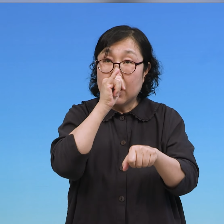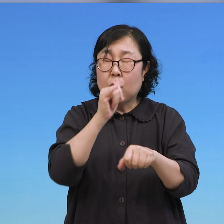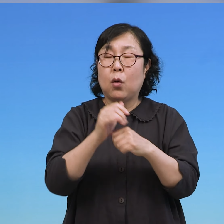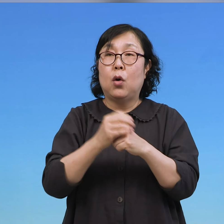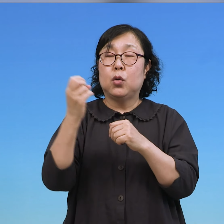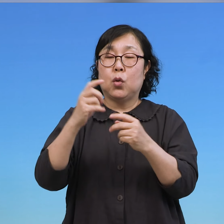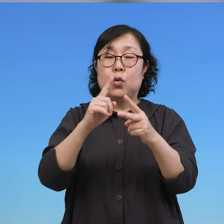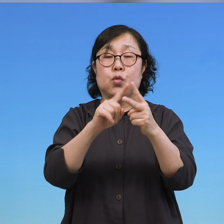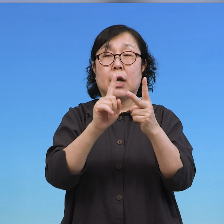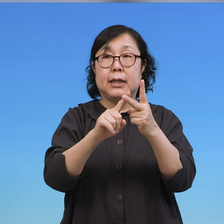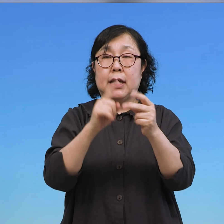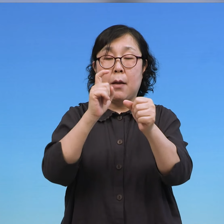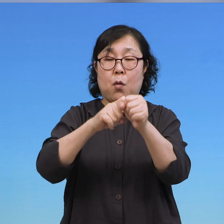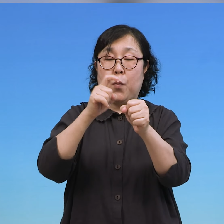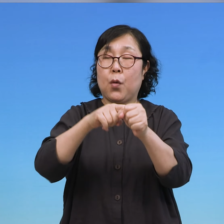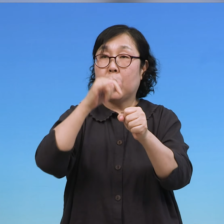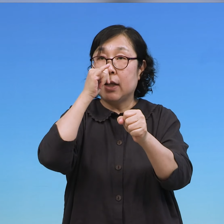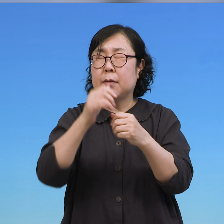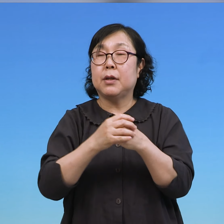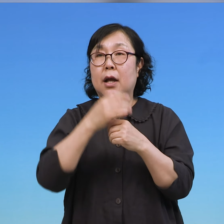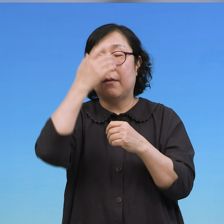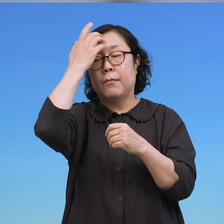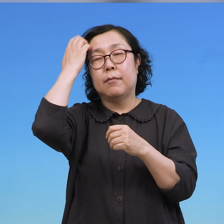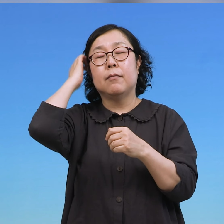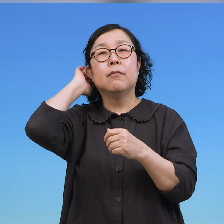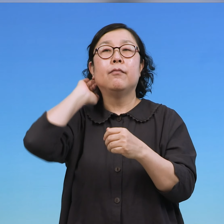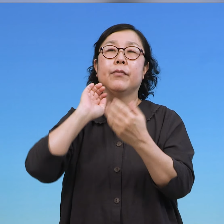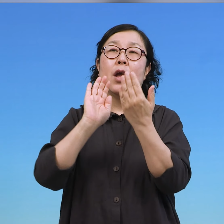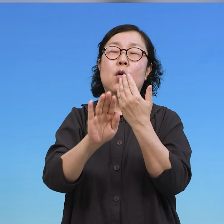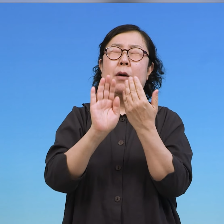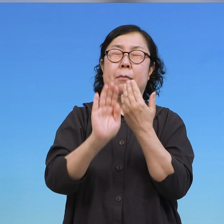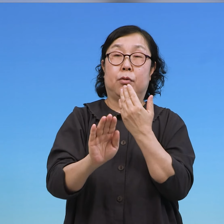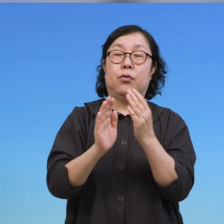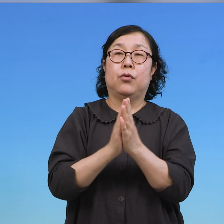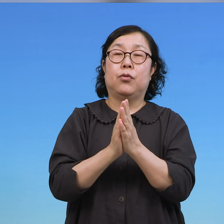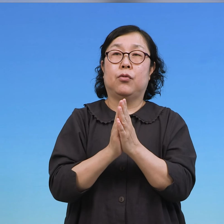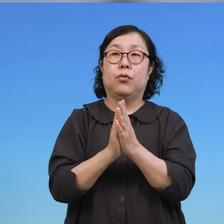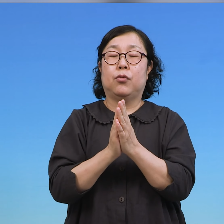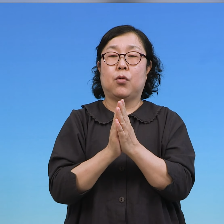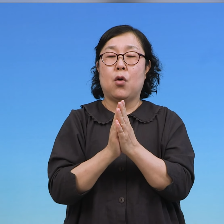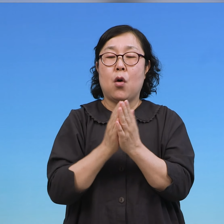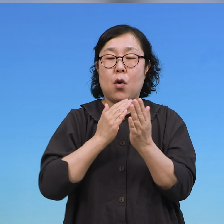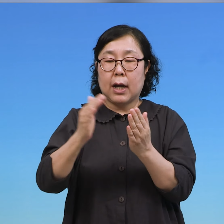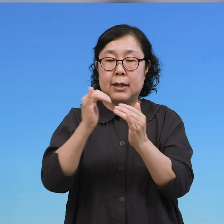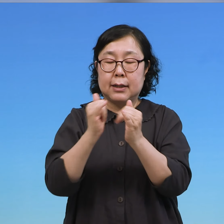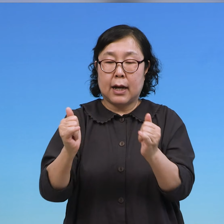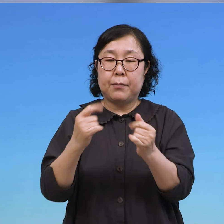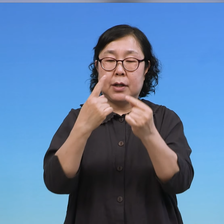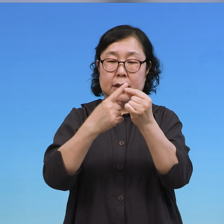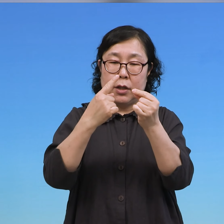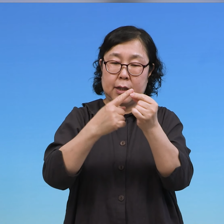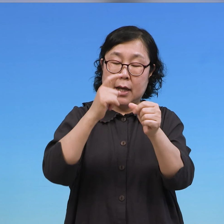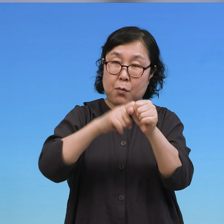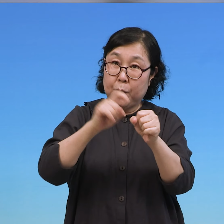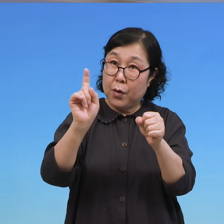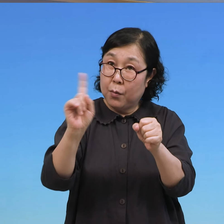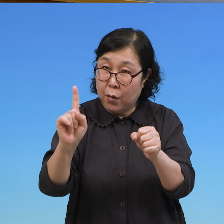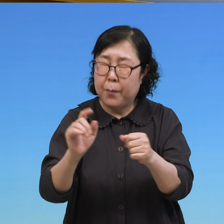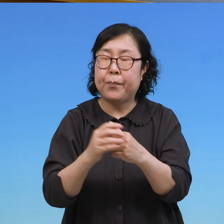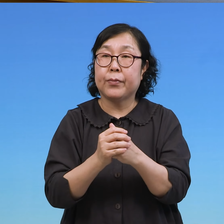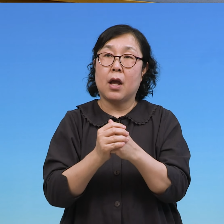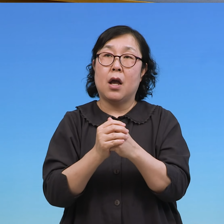목표가 생기기 때문입니다. 이렇게 후반부 4절로 건너가는 사람들에게 가지는 목표가 뭐냐? 첫째,